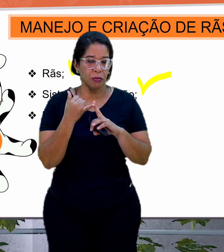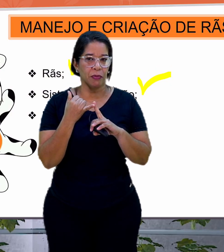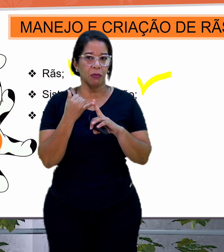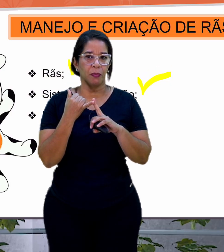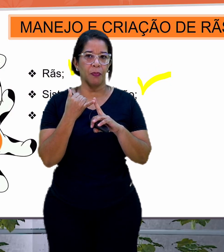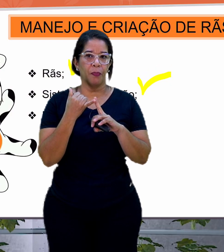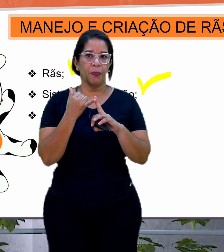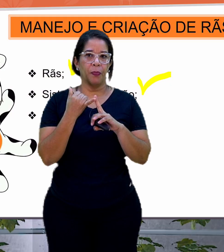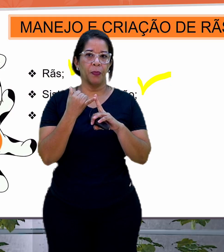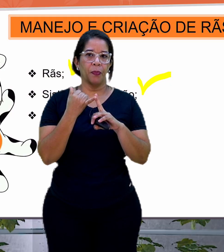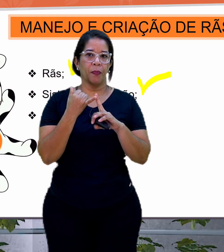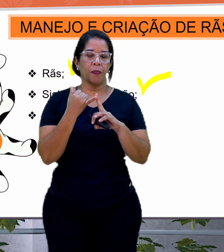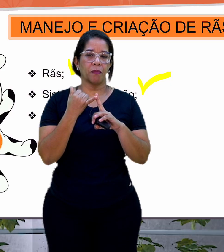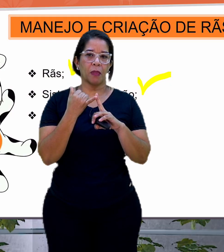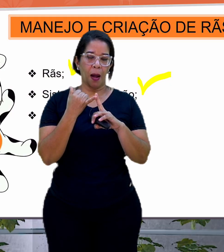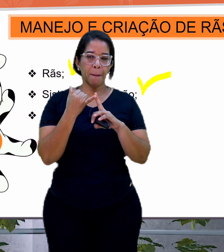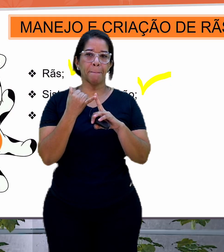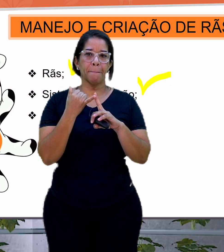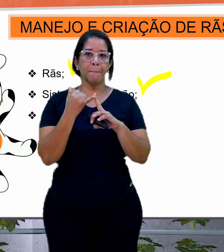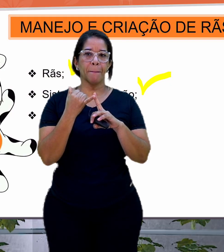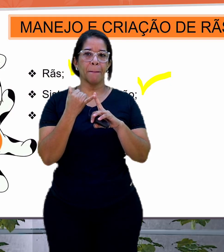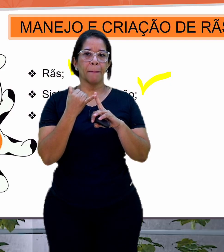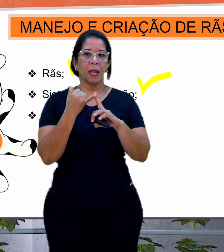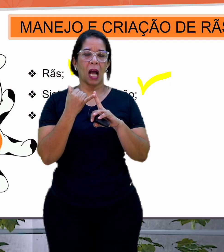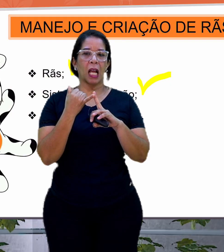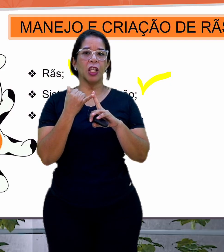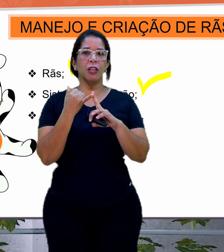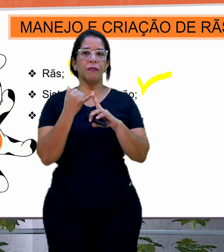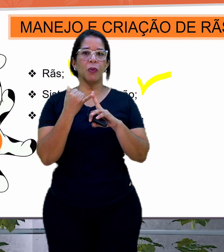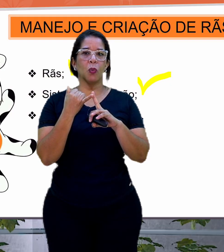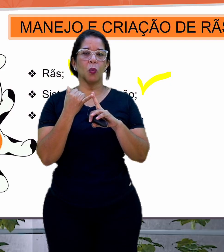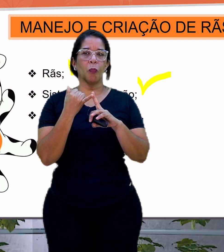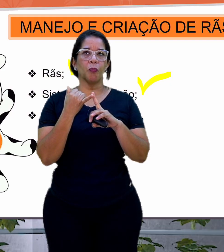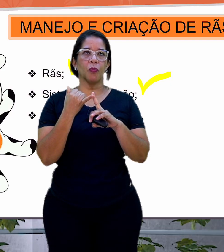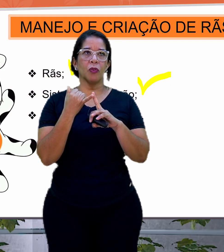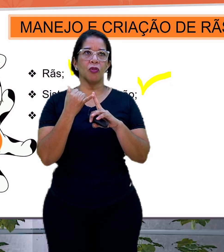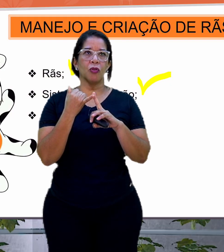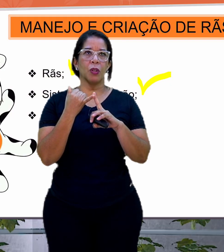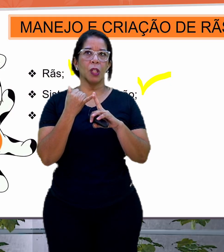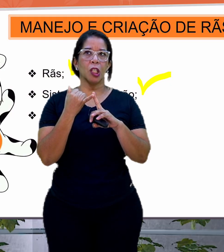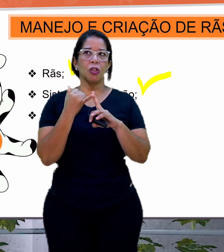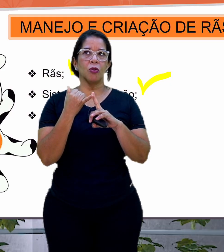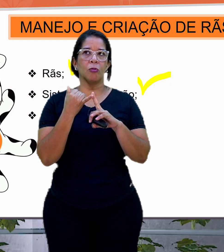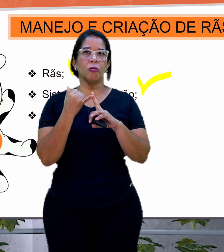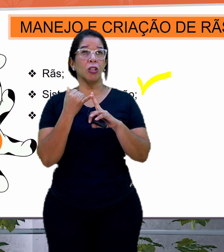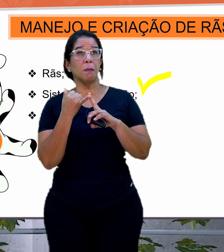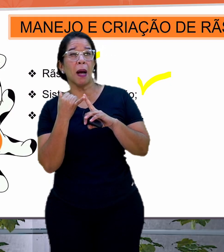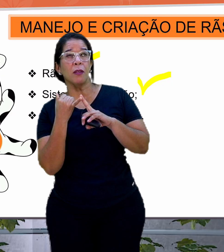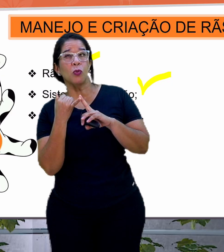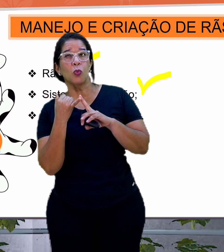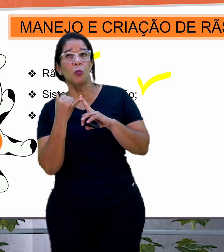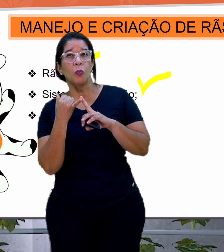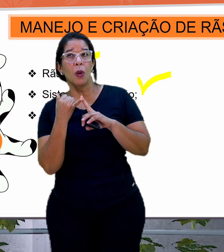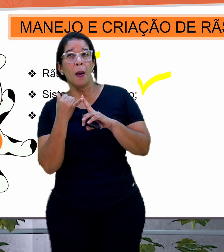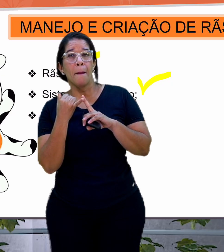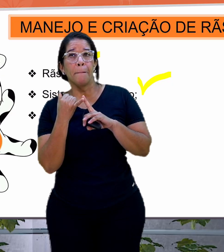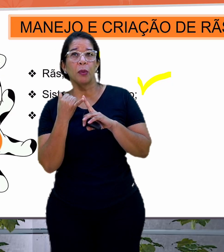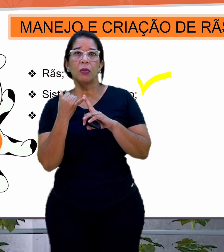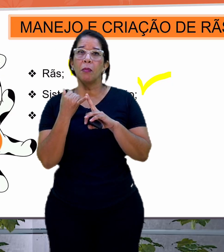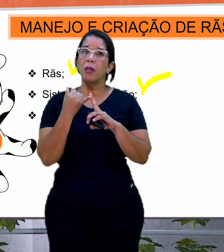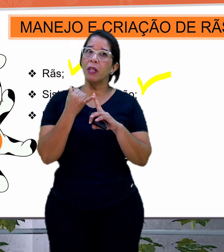ela é imprescindível, tá? A nível de